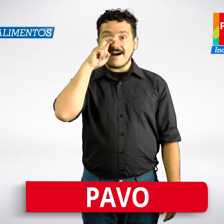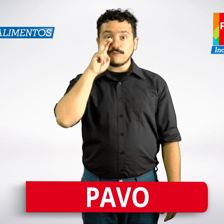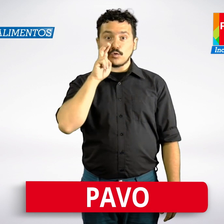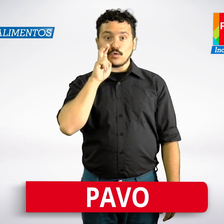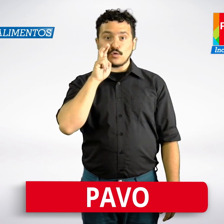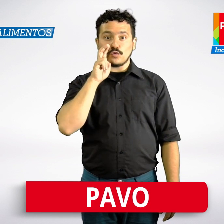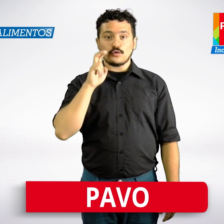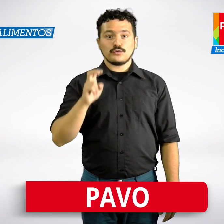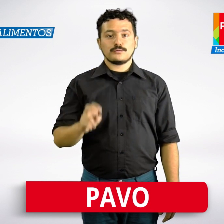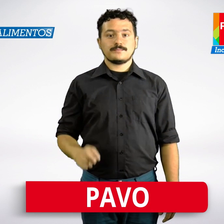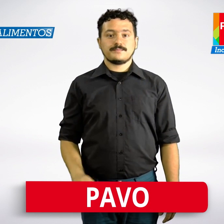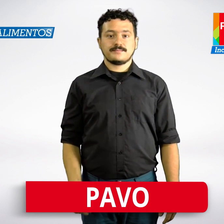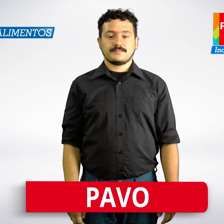pavo,